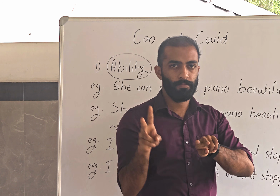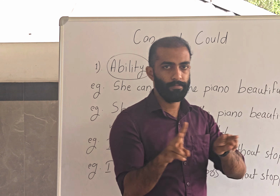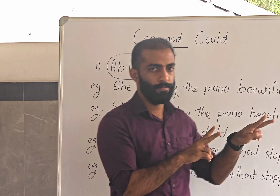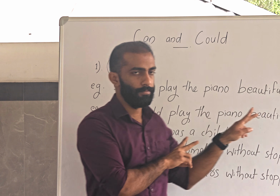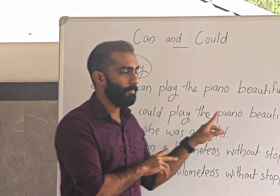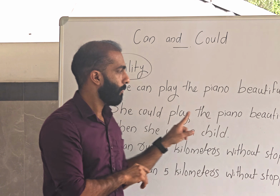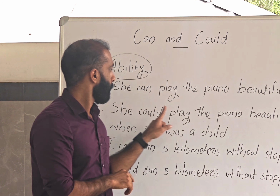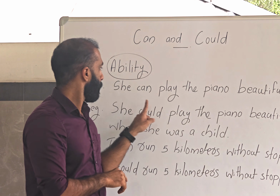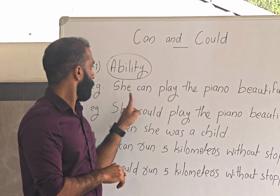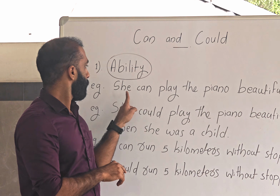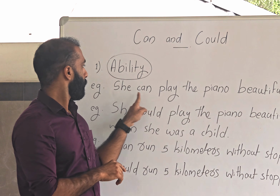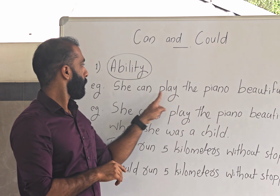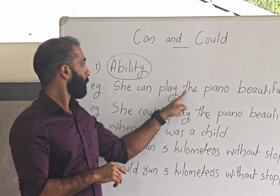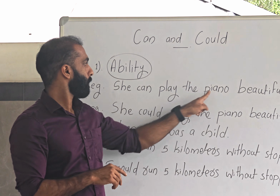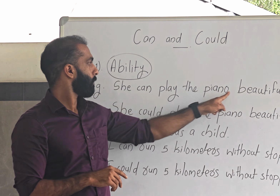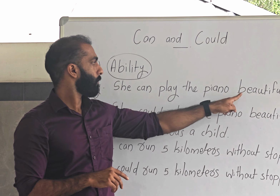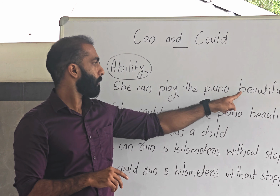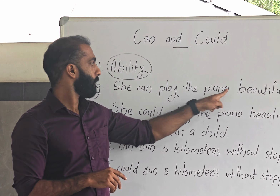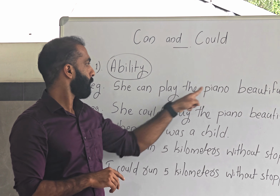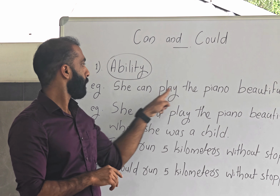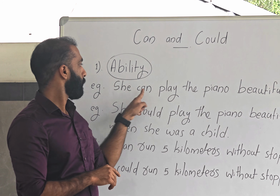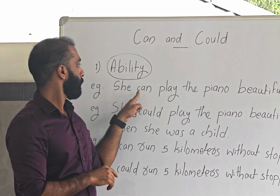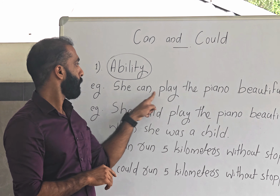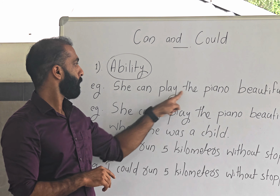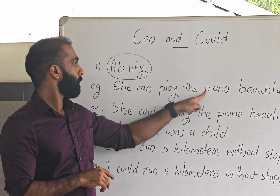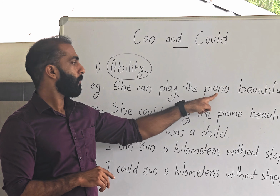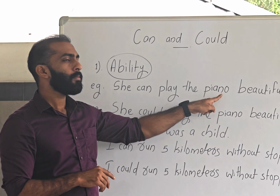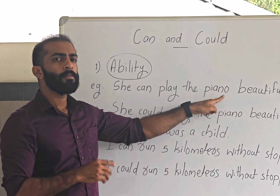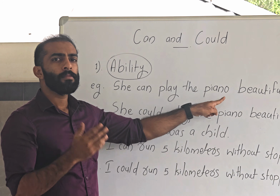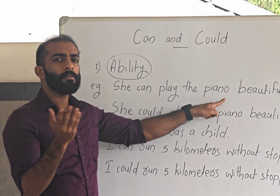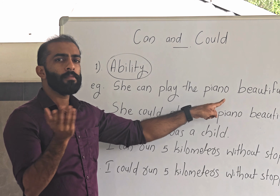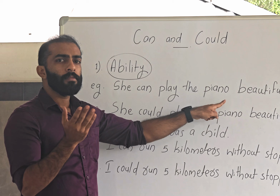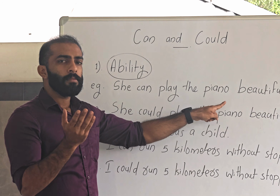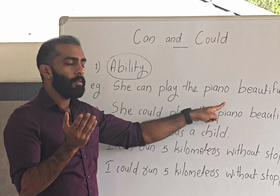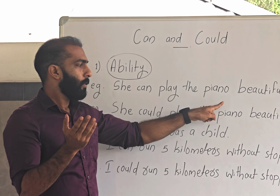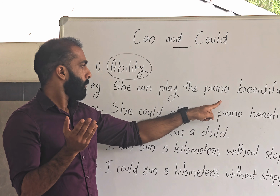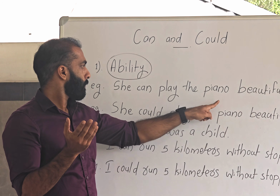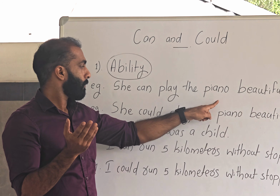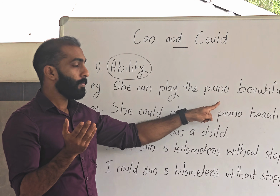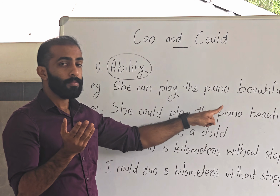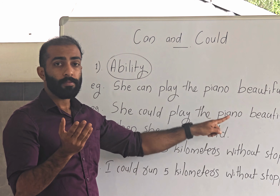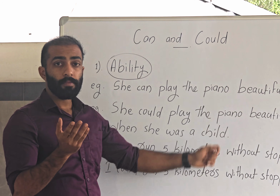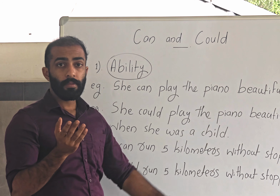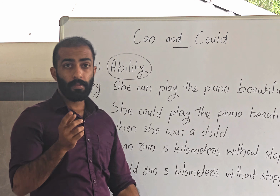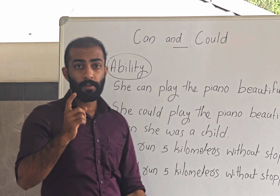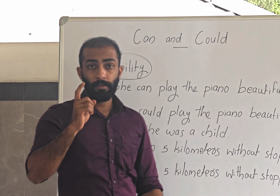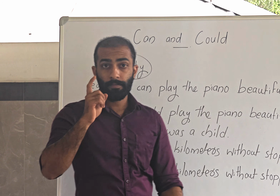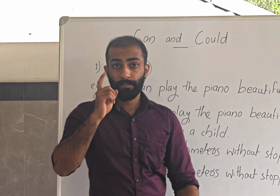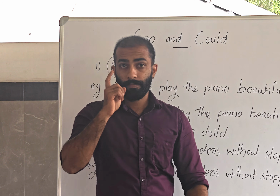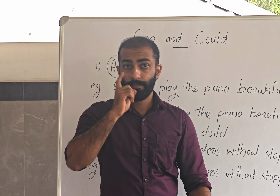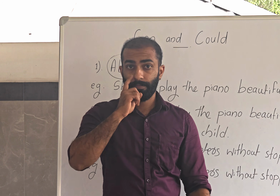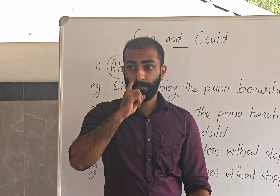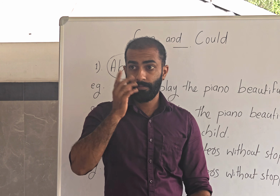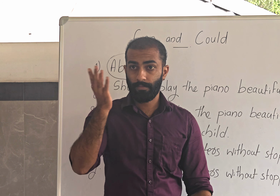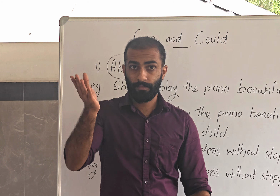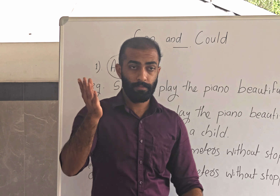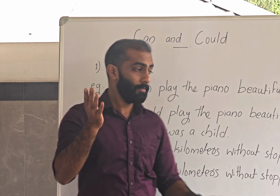നമുക്കൊരു ഉദാഹരണം നോക്കാം. ഷീ ക്യാൻ പ്ലേ ദ പിയാനോ ബ്യൂട്ടിഫുള്ളി എന്ന് പറഞ്ഞാൽ അവൾക്ക് പിയാനോ